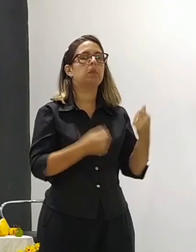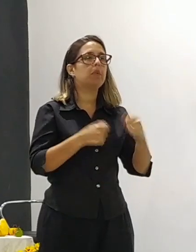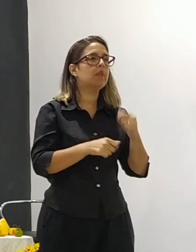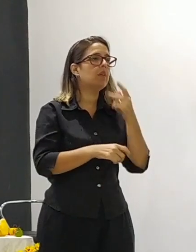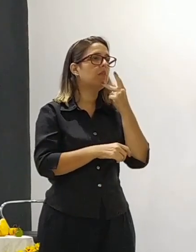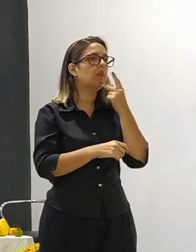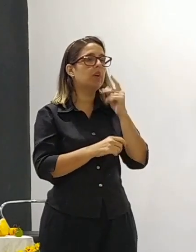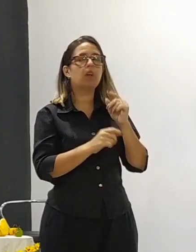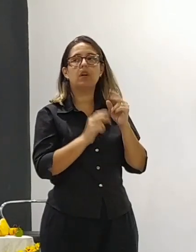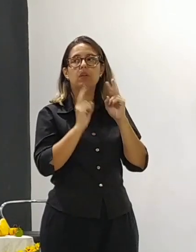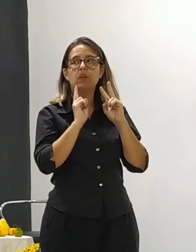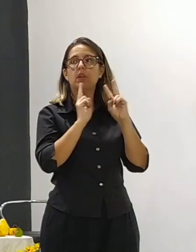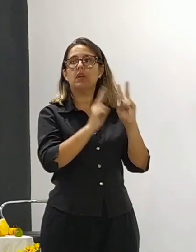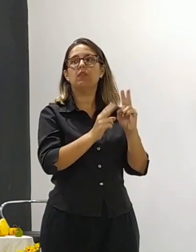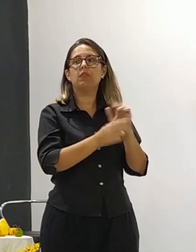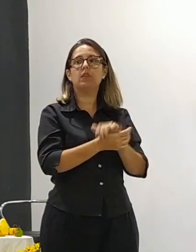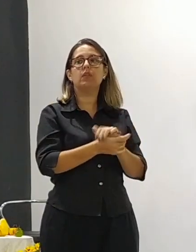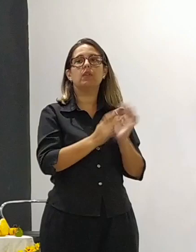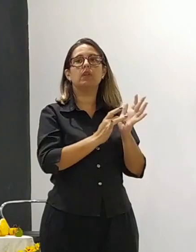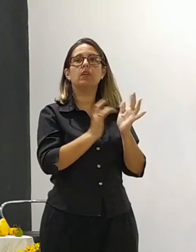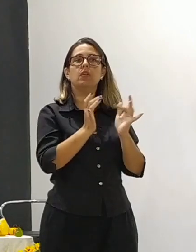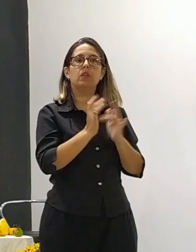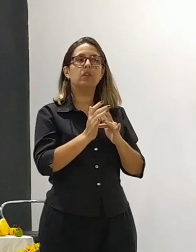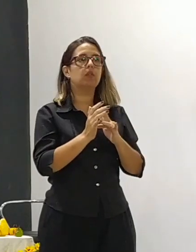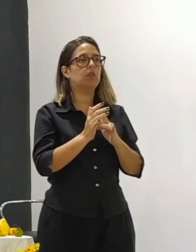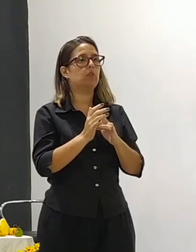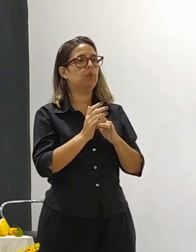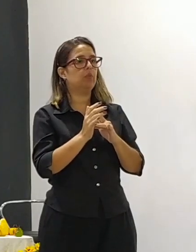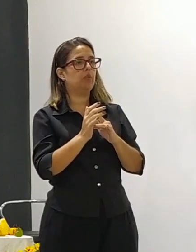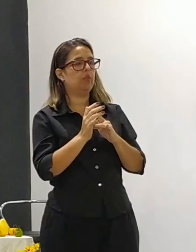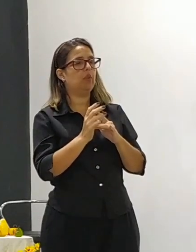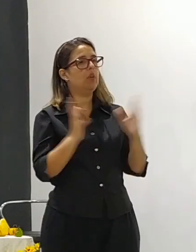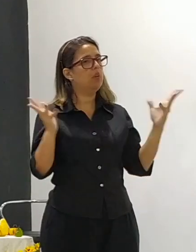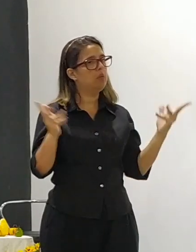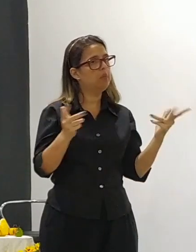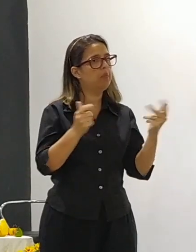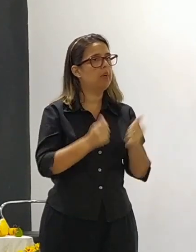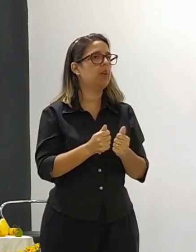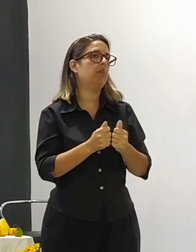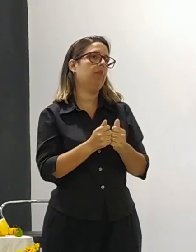que tu tem visto Jesus fazer, né? Daquilo que você tem ouvido